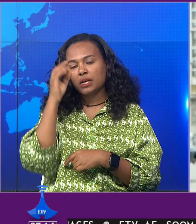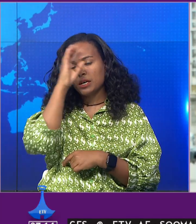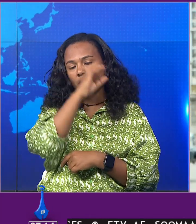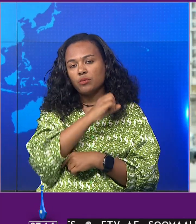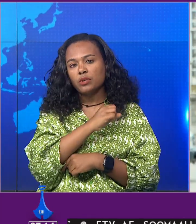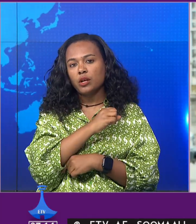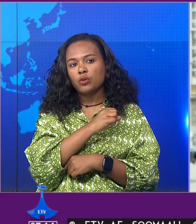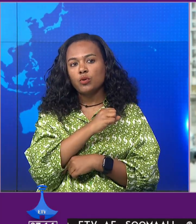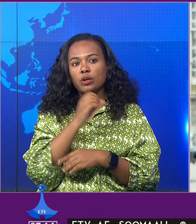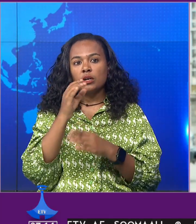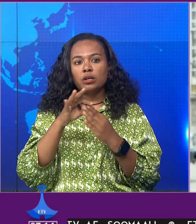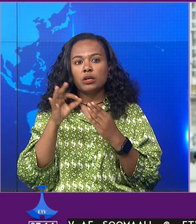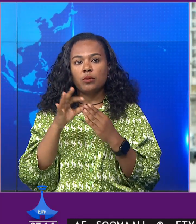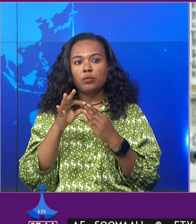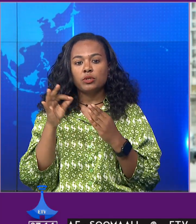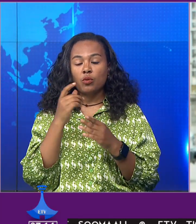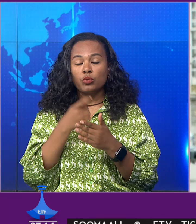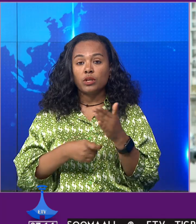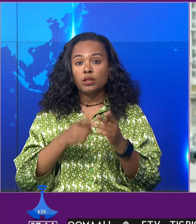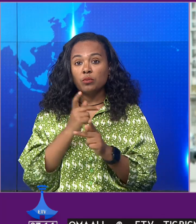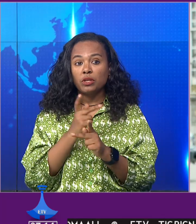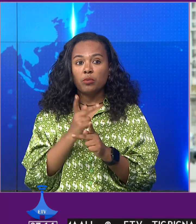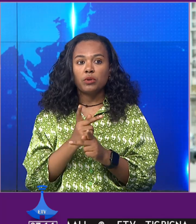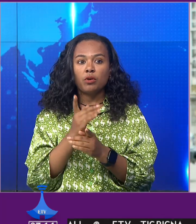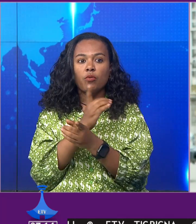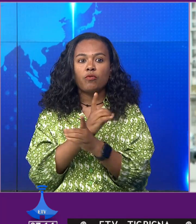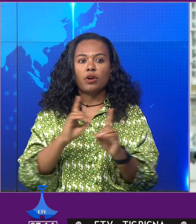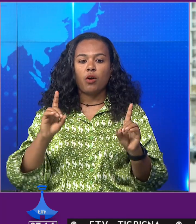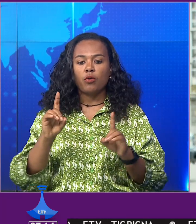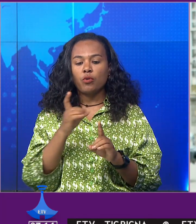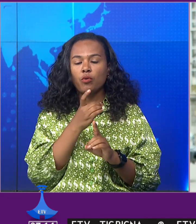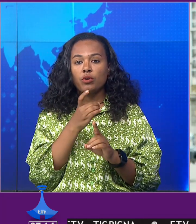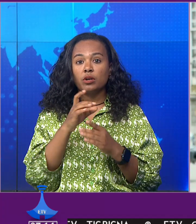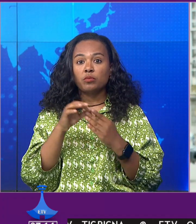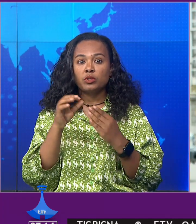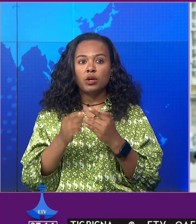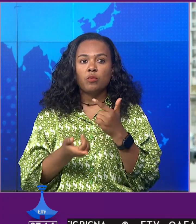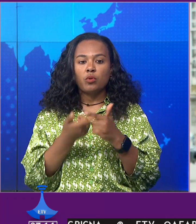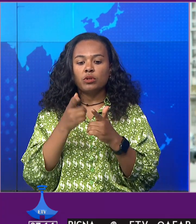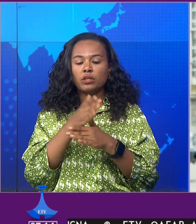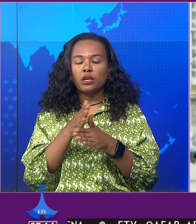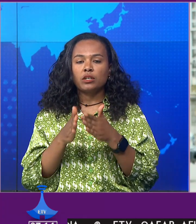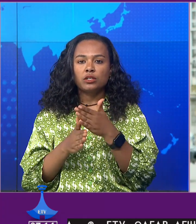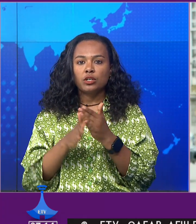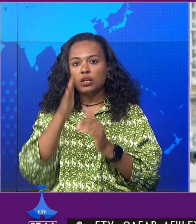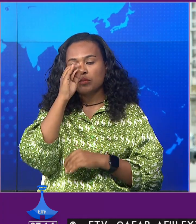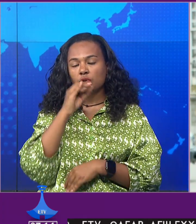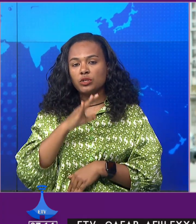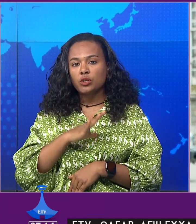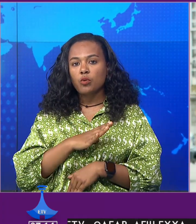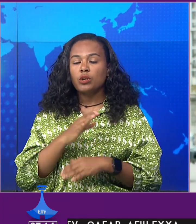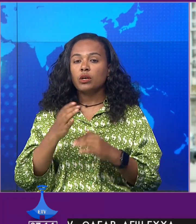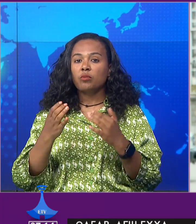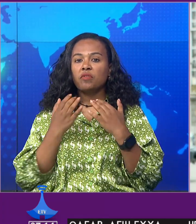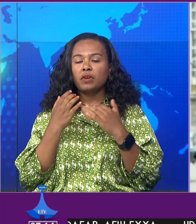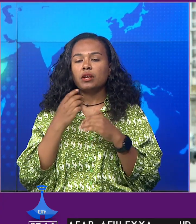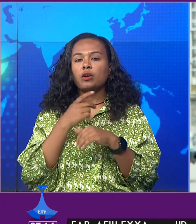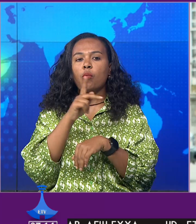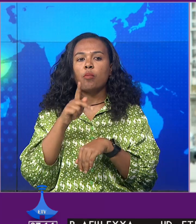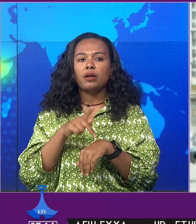እገምታለሁ። ከምርጫ ውጤት የምንጠብቀው ምንድነው? ፍትሃዊ የሆነ ምርጫ። በሁለተኛ ደረጃ ደግሞ ሰው የሚፈልገውን